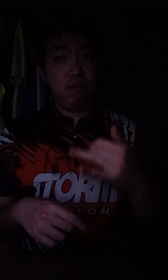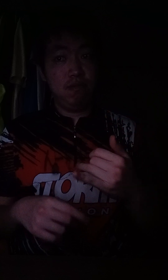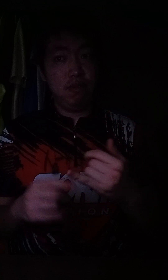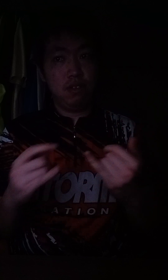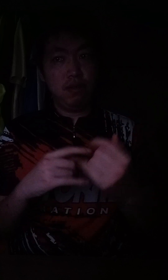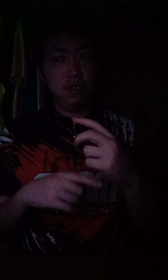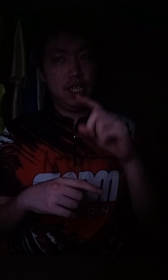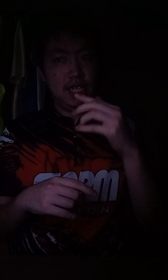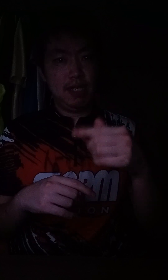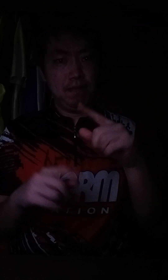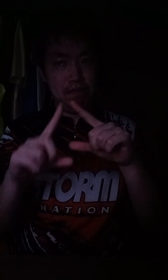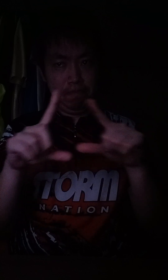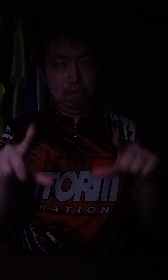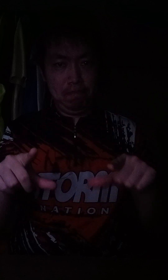참치 아니면 김.